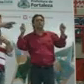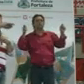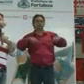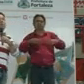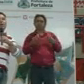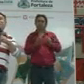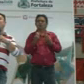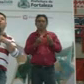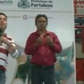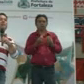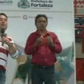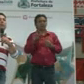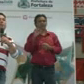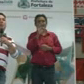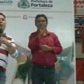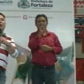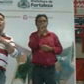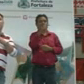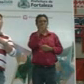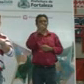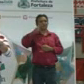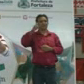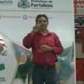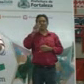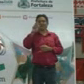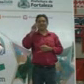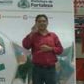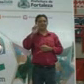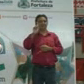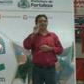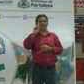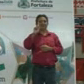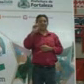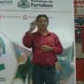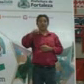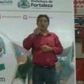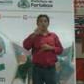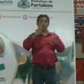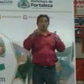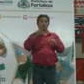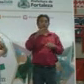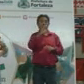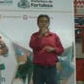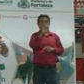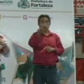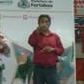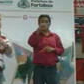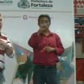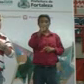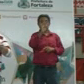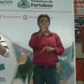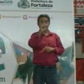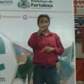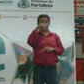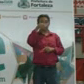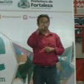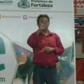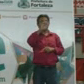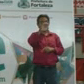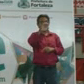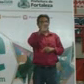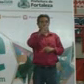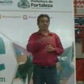horizontal? Não é uma função do primeiro grau, é uma função constante. Por exemplo, quando você